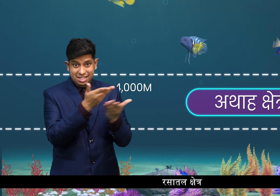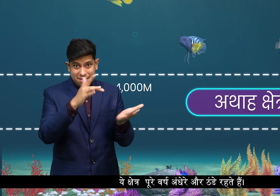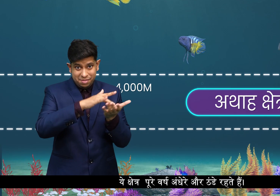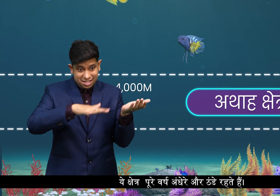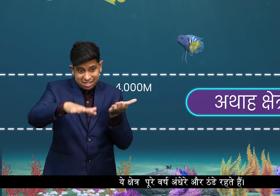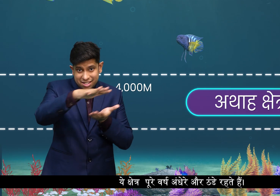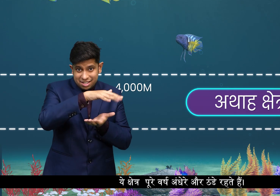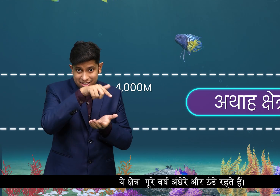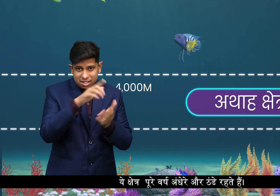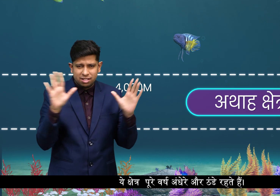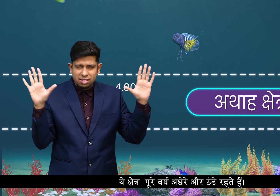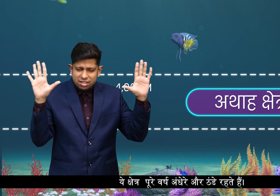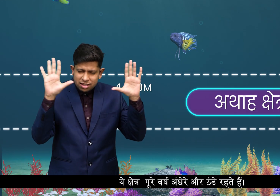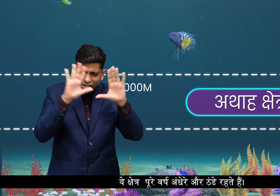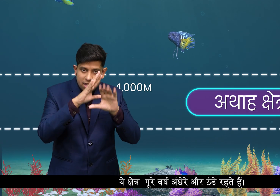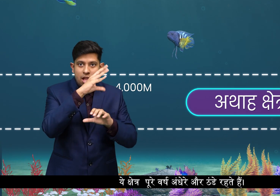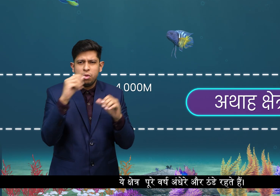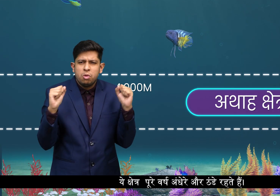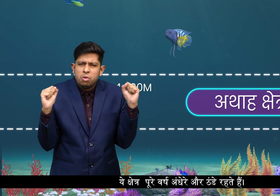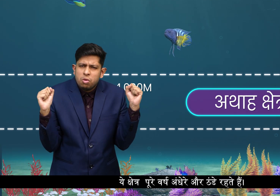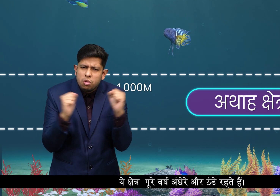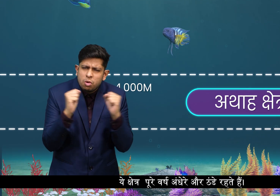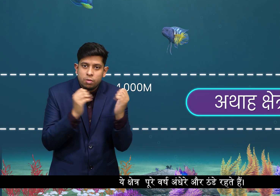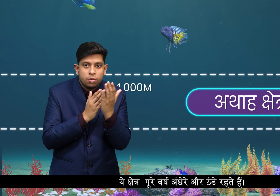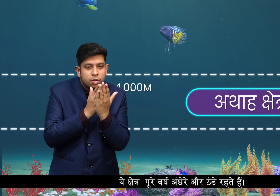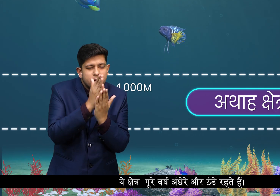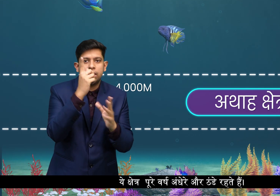ये क्षेत्र पूरे वर्ष अंधेरे और ठंडे रहते हैं।